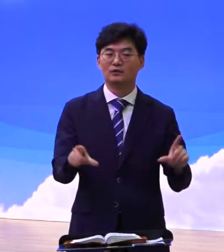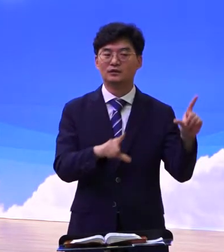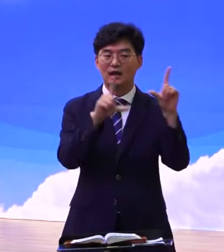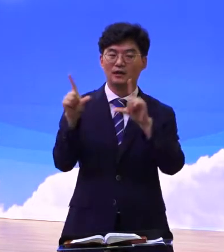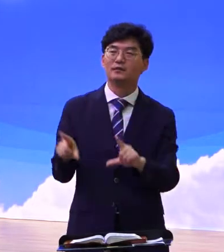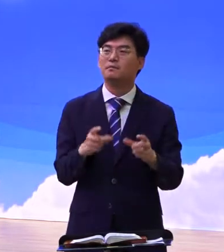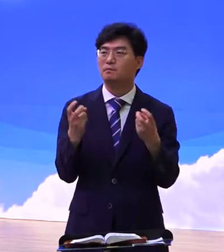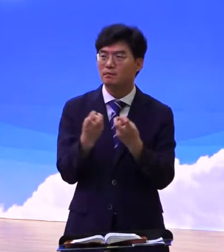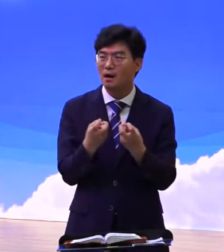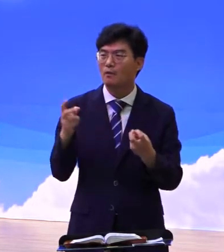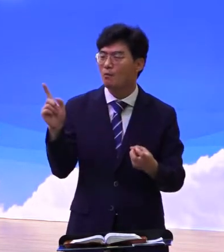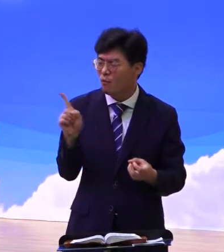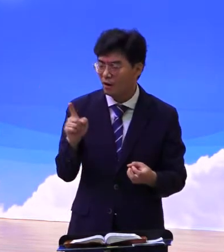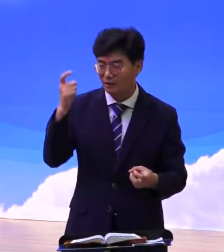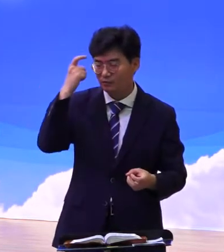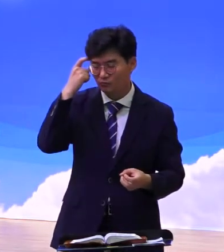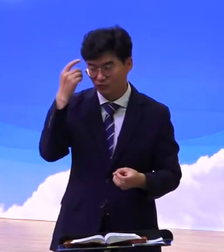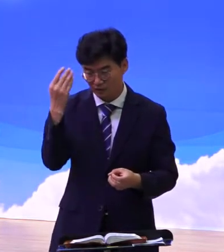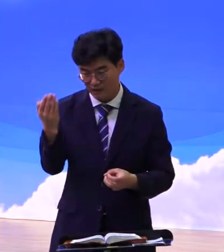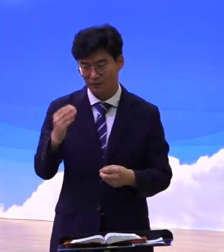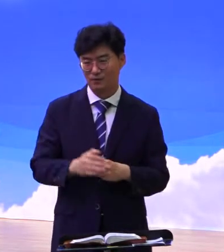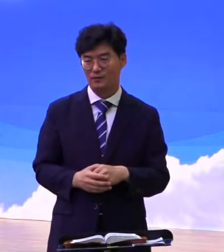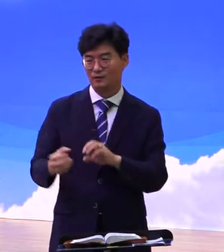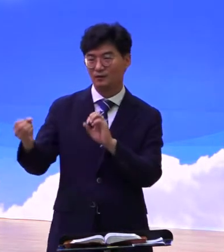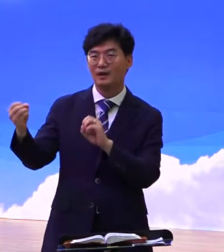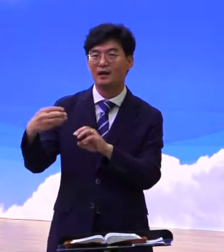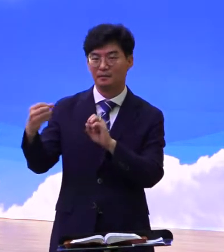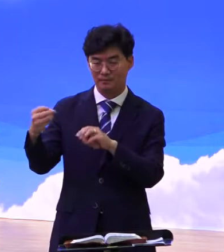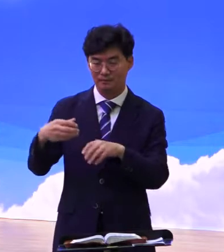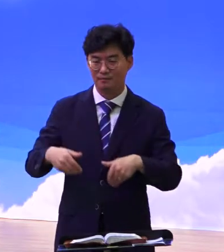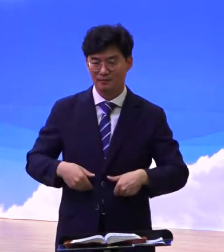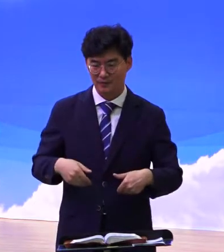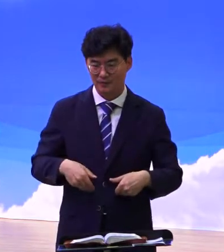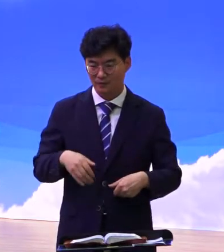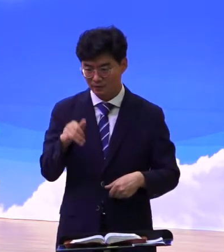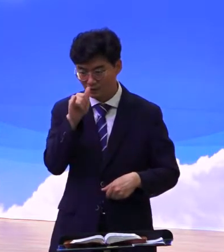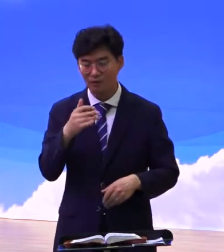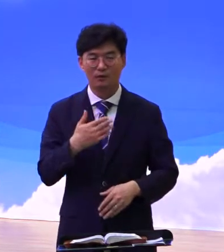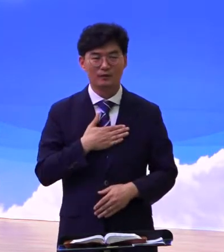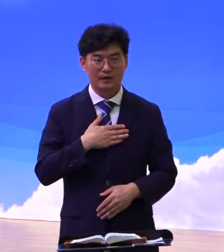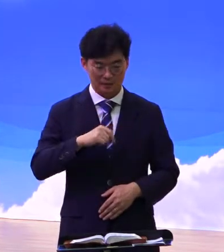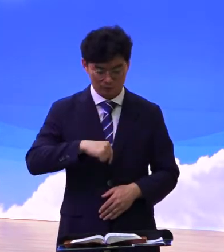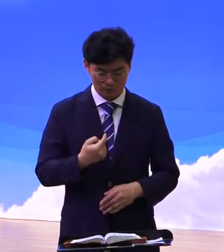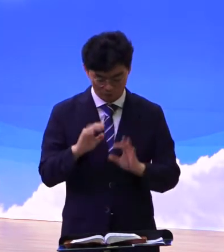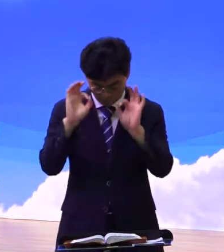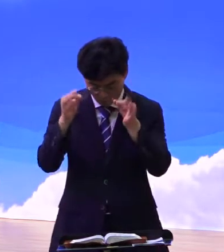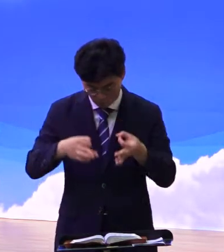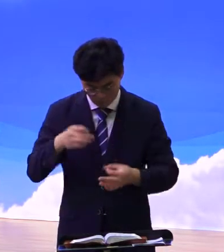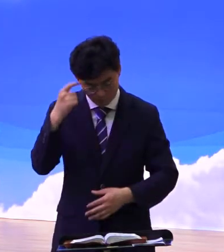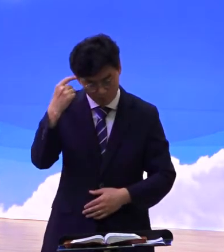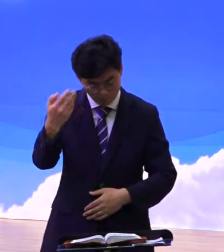기도하십시오. 그리고 그 진리의 말씀에 근거해서 여러분 스스로에게도 질문해야 합니다.